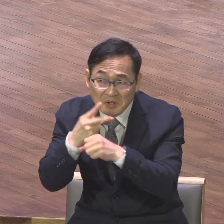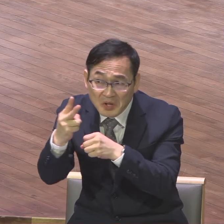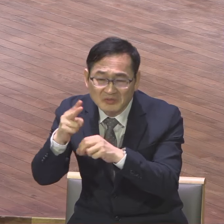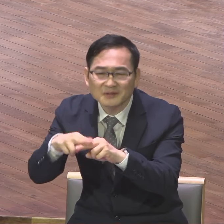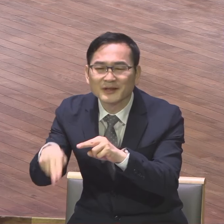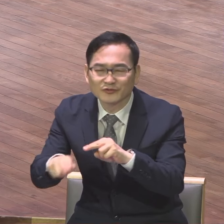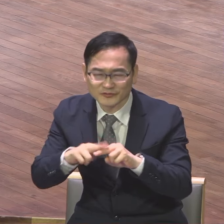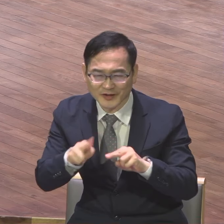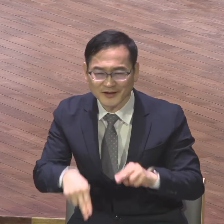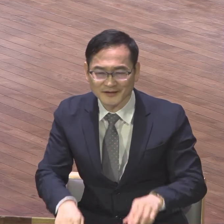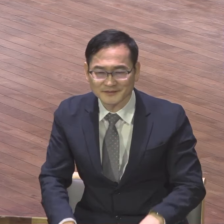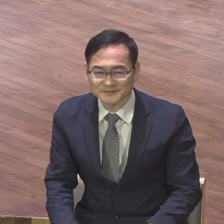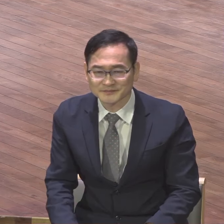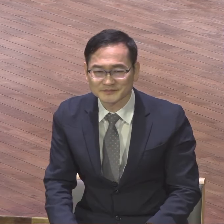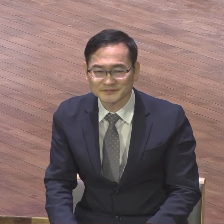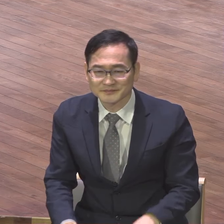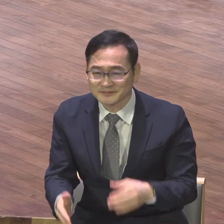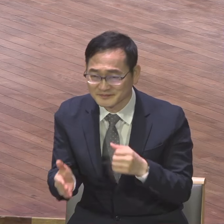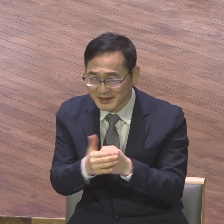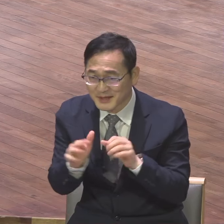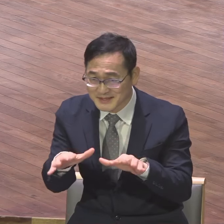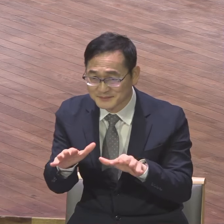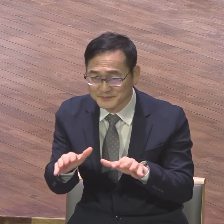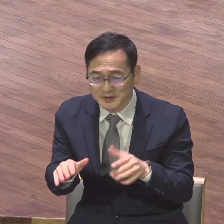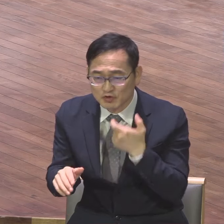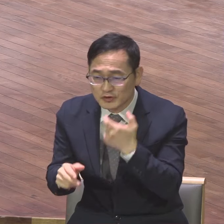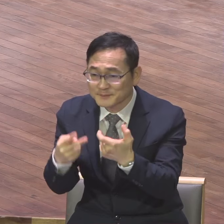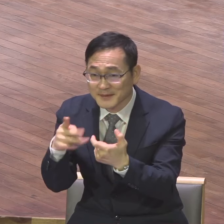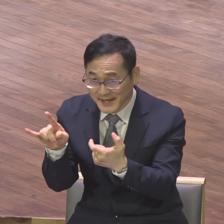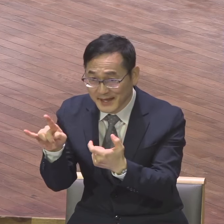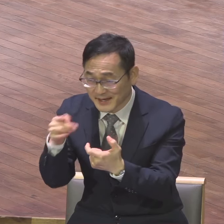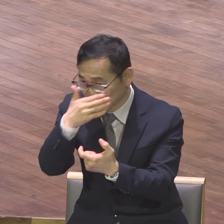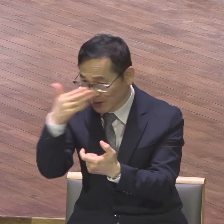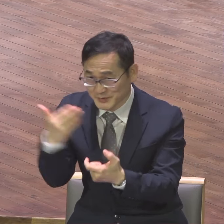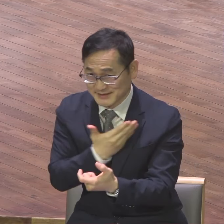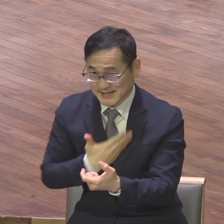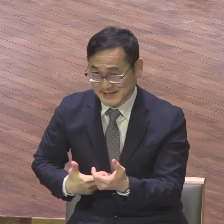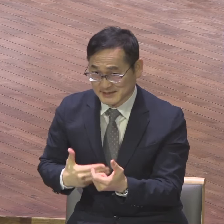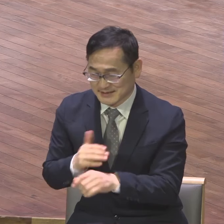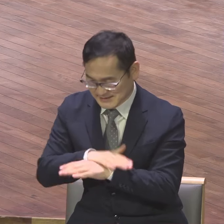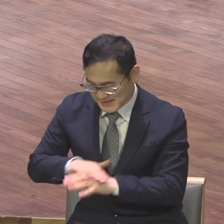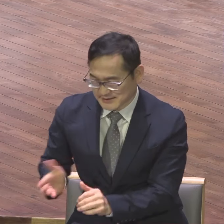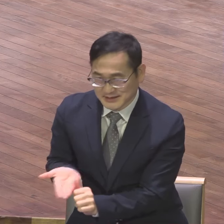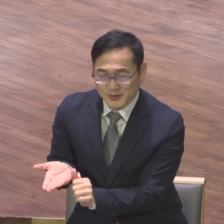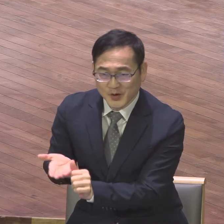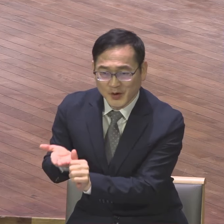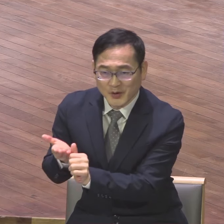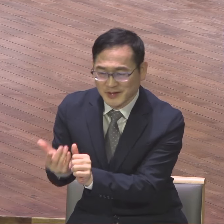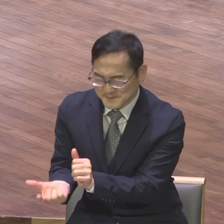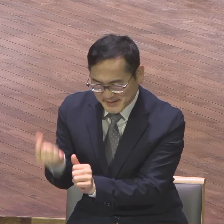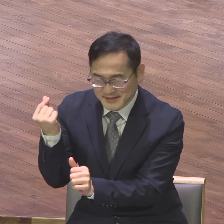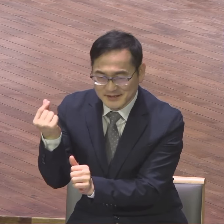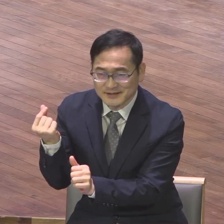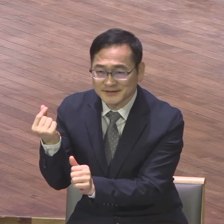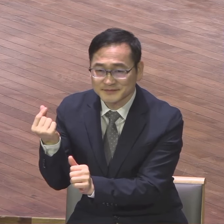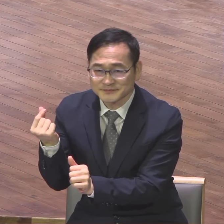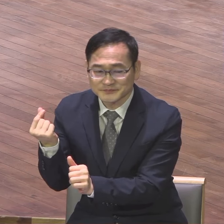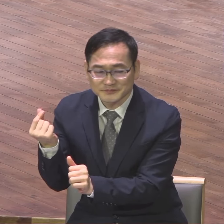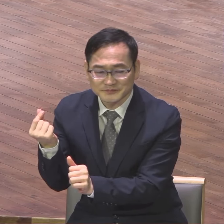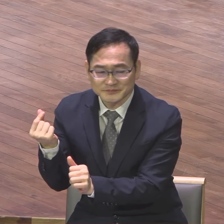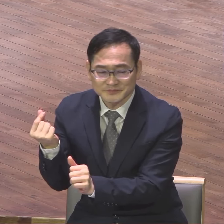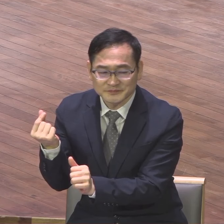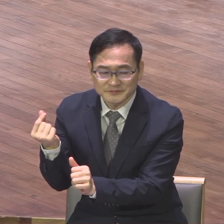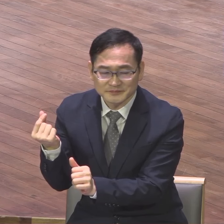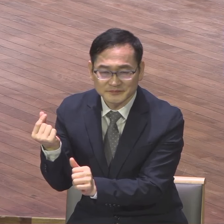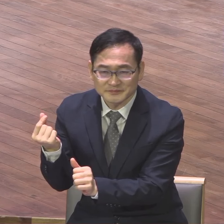은퇴한다. 그러니 지금부터 60대 우리 젊은 제자들을 세워서 빨리 지금 이